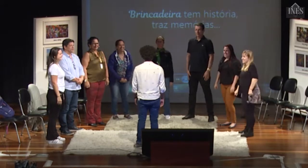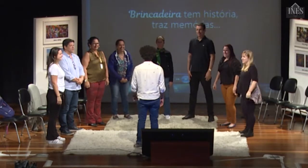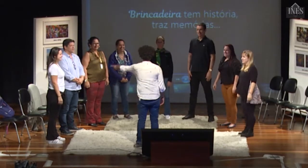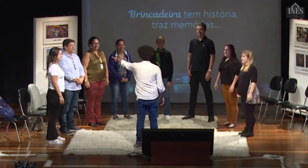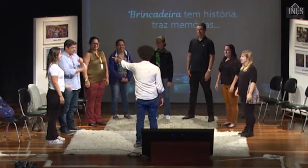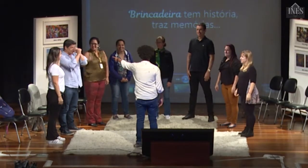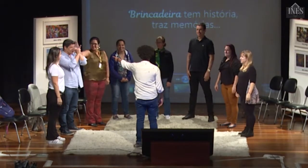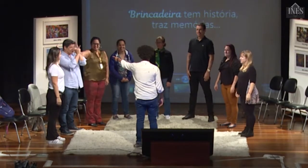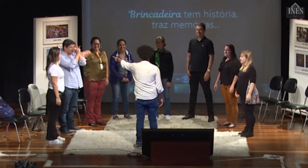Caramba!